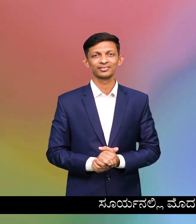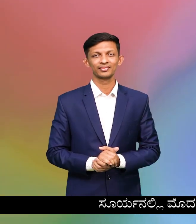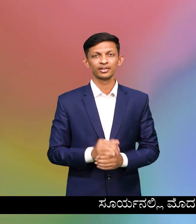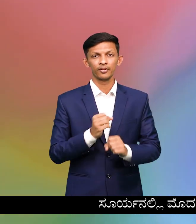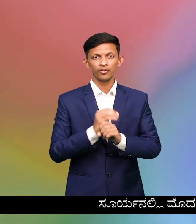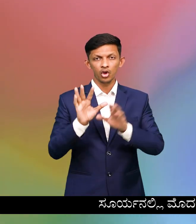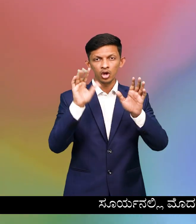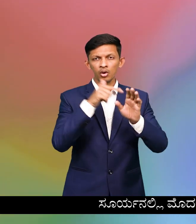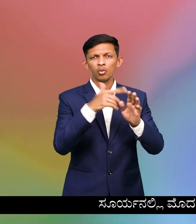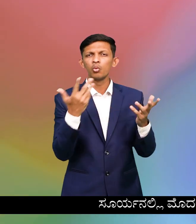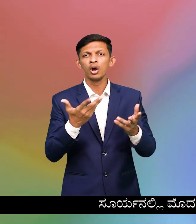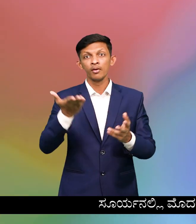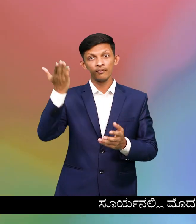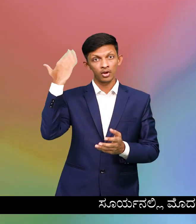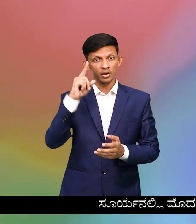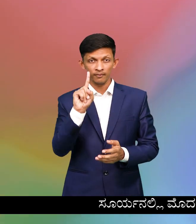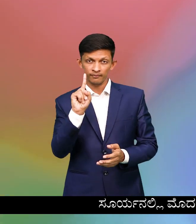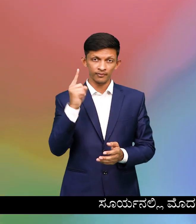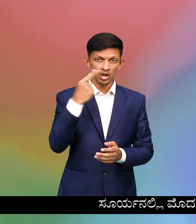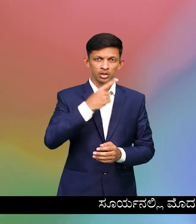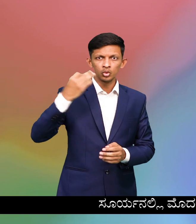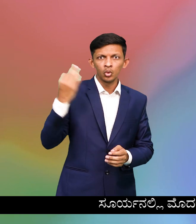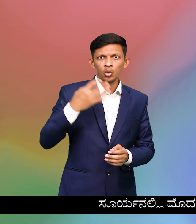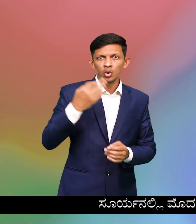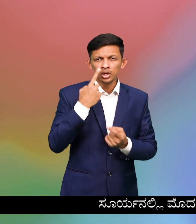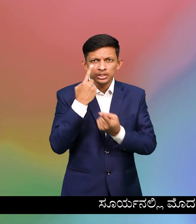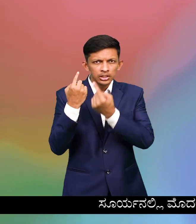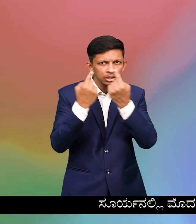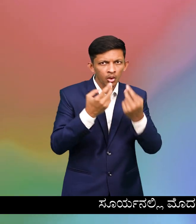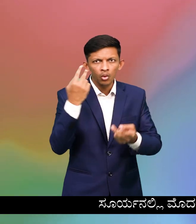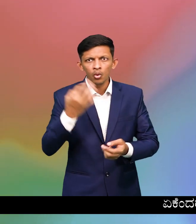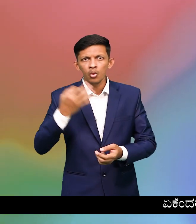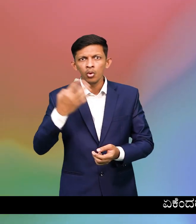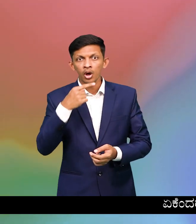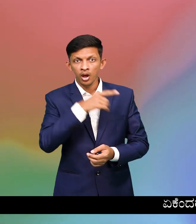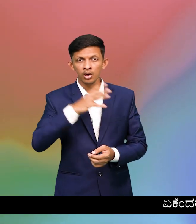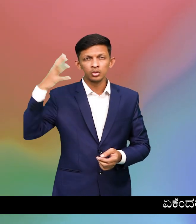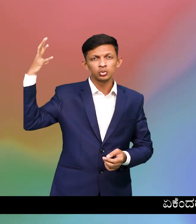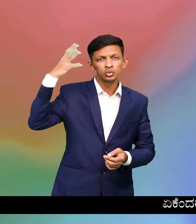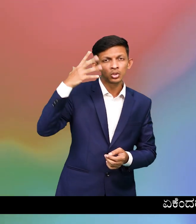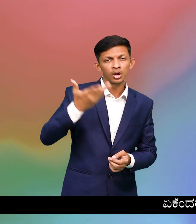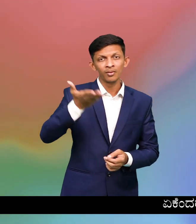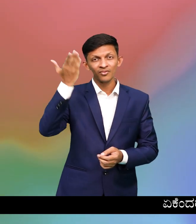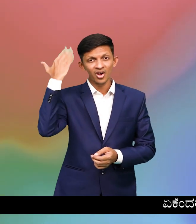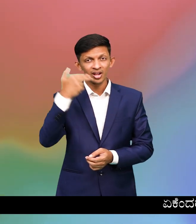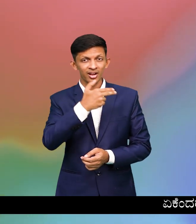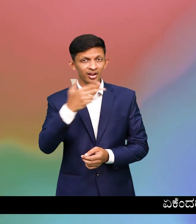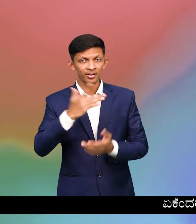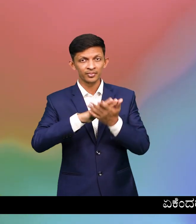ಸೂರ್ಯನಲ್ಲಿ ಮೊದಲು ಪತ್ತೆಯಾದ ಅನಿಲಕ್ಕೆ ಹೀಲಿಯಂ ಎಂದು ಹೆಸರಿಸಲಾಯಿತು, ಏಕೆಂದರೆ ಸೂರ್ಯನಿಗೆ ಗ್ರೀಕ್ ಹೆಸರು